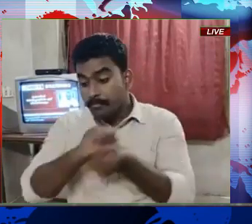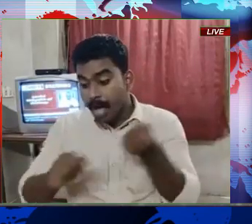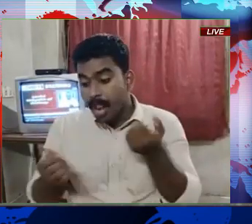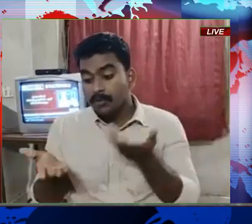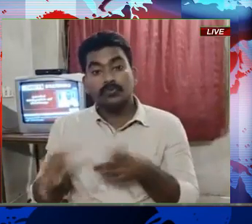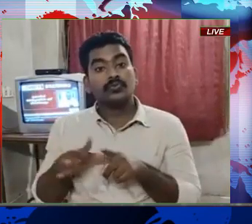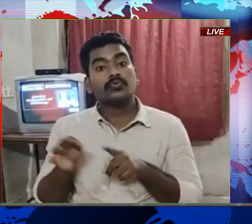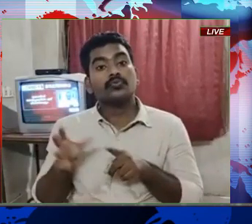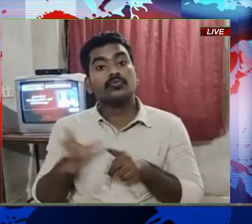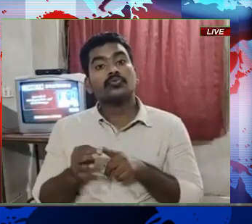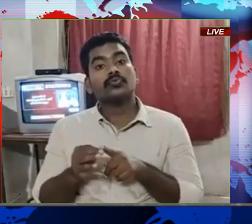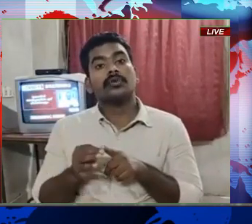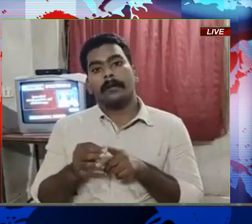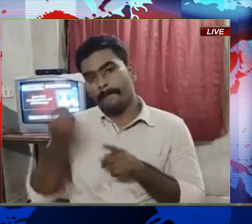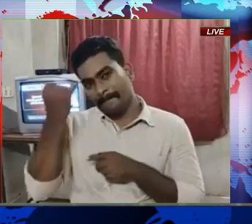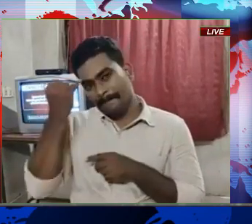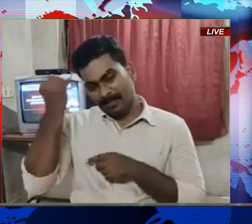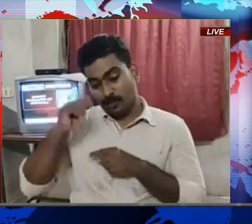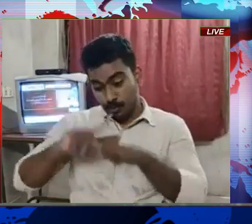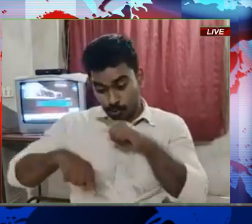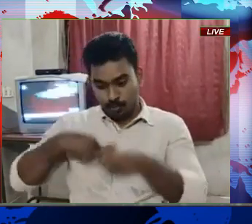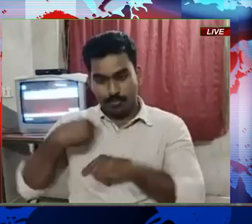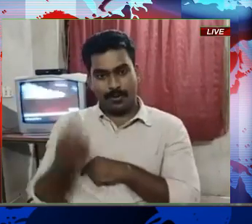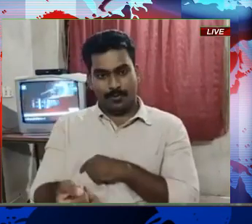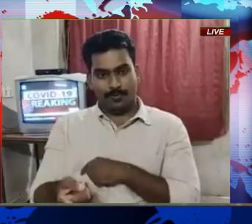അതിൽ ഇടപെടലുണ്ടായി.